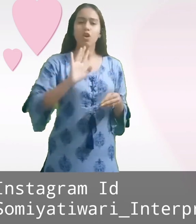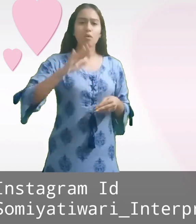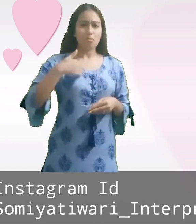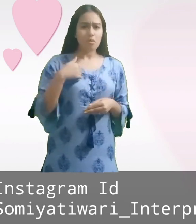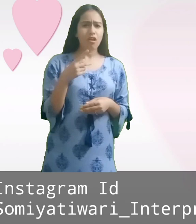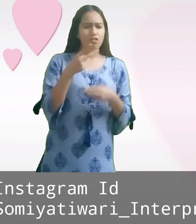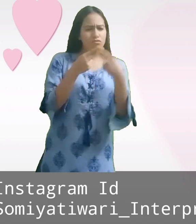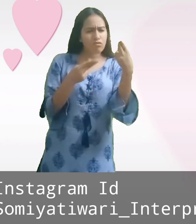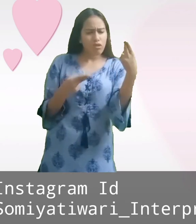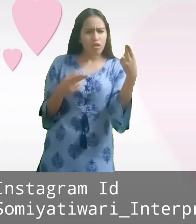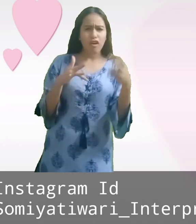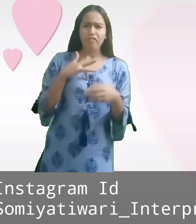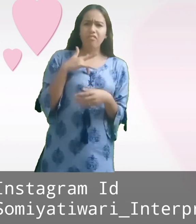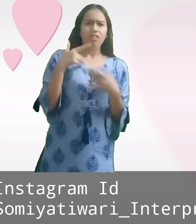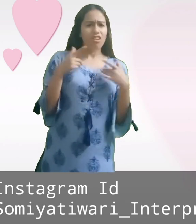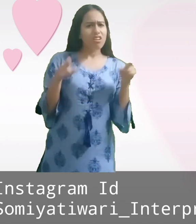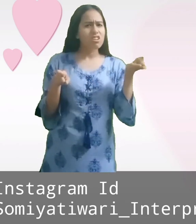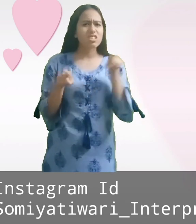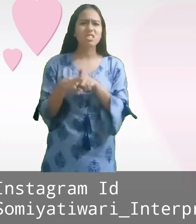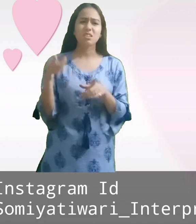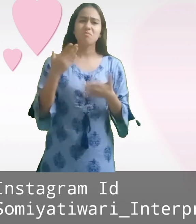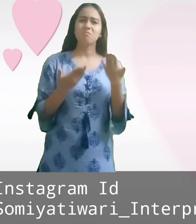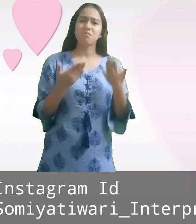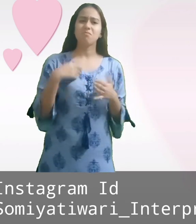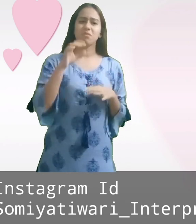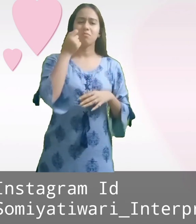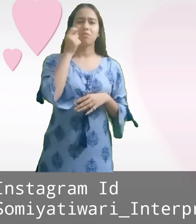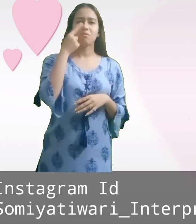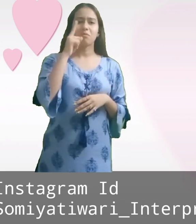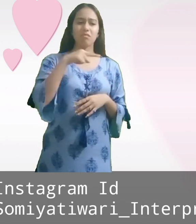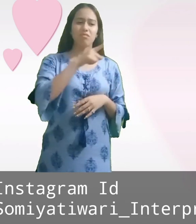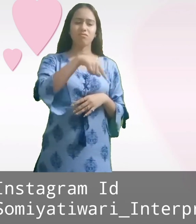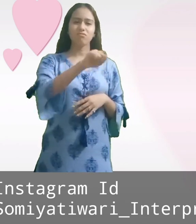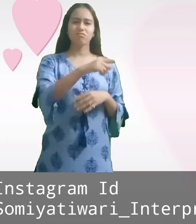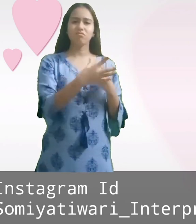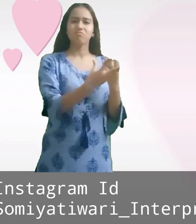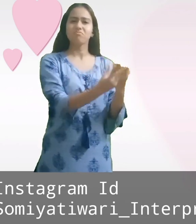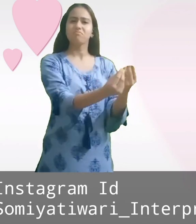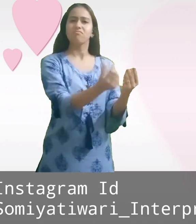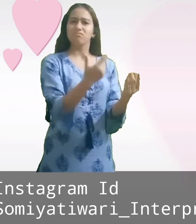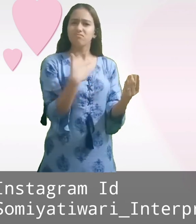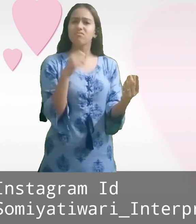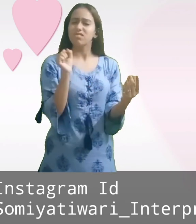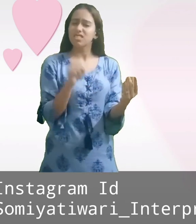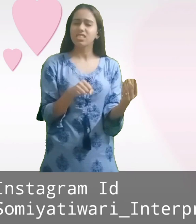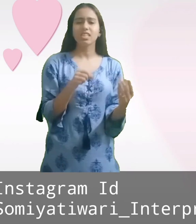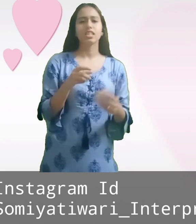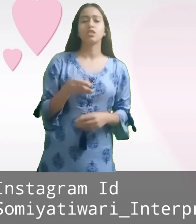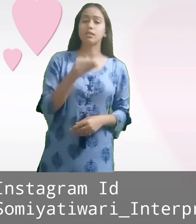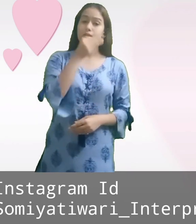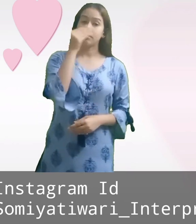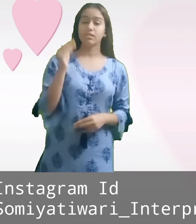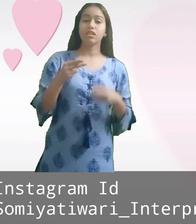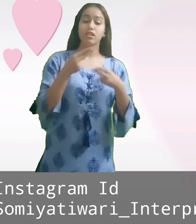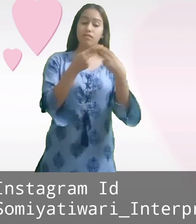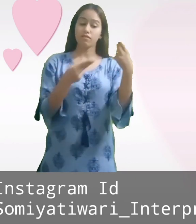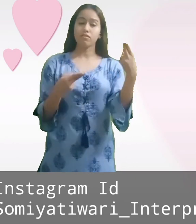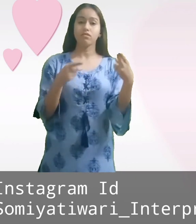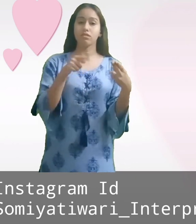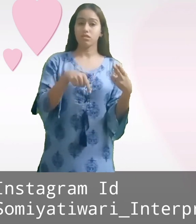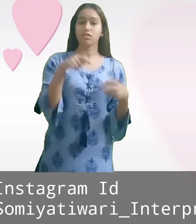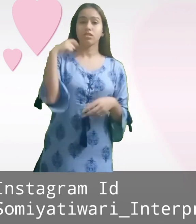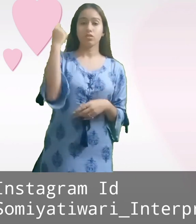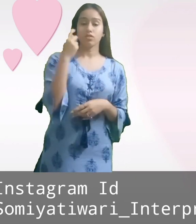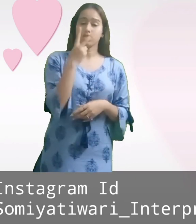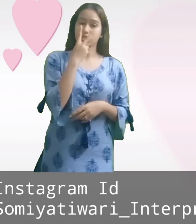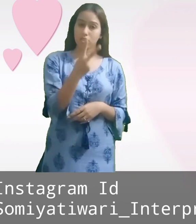भी ये स्टोरी सुनने के बाद मुझे भी सेम यही फील हुआ कि कहीं ना कहीं मैं उन्हें खोती जा रही हूँ। तो प्लीज़ ये वीडियो ज़रूर देखें और जितना भी